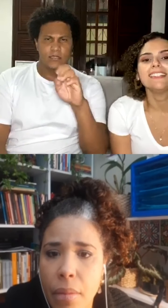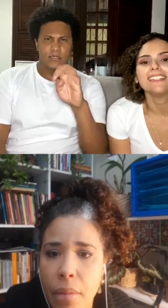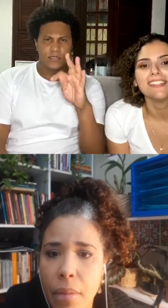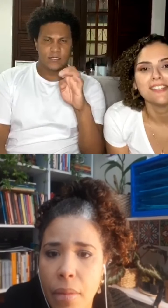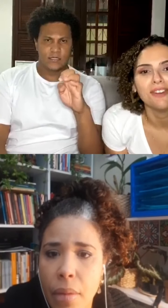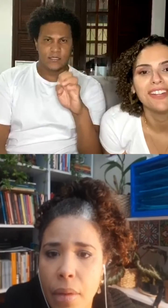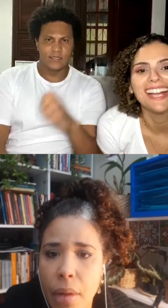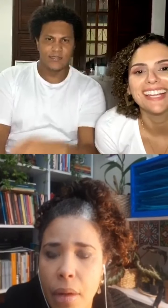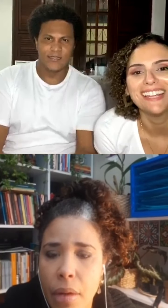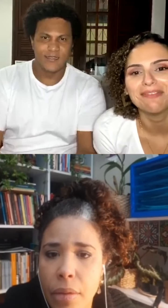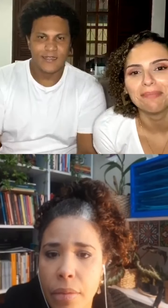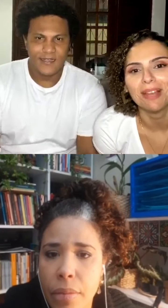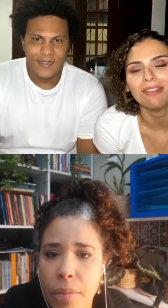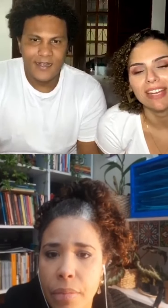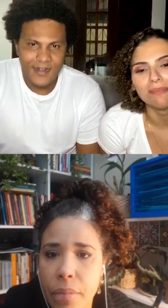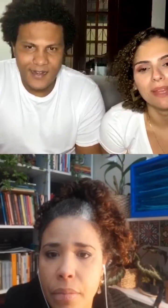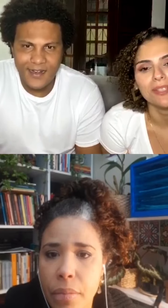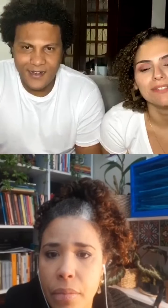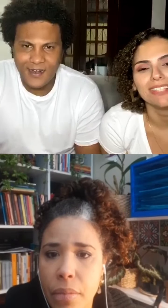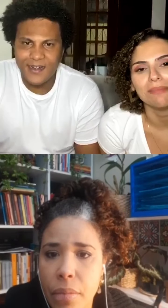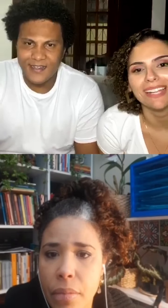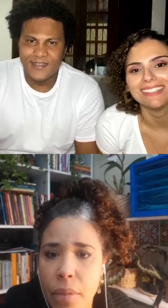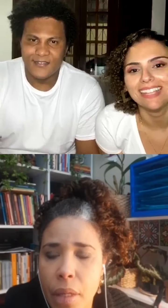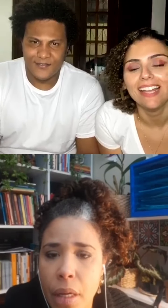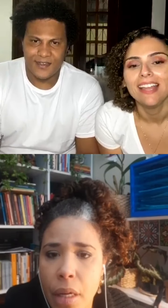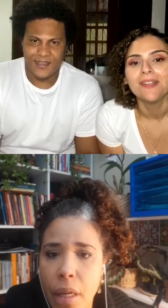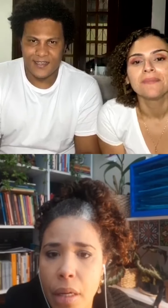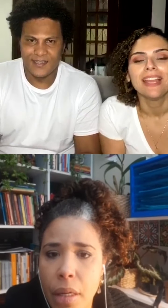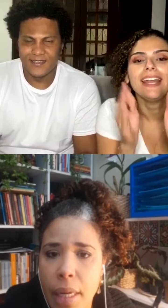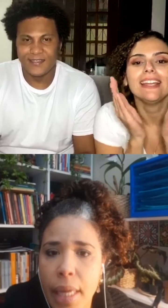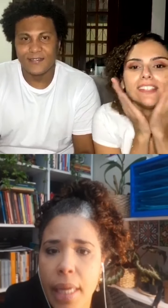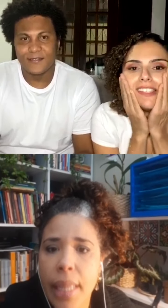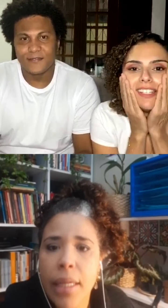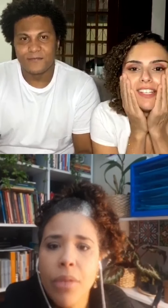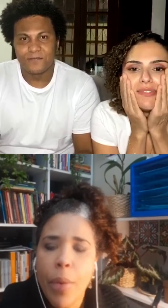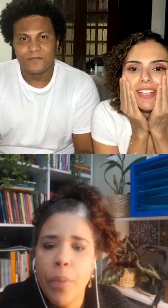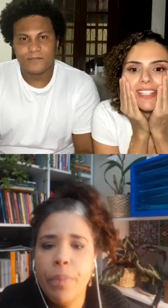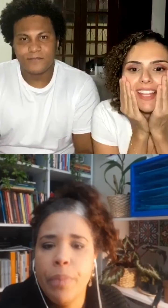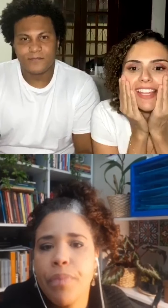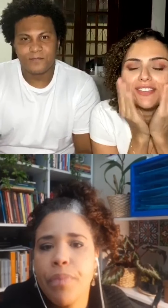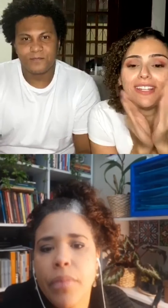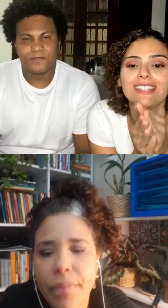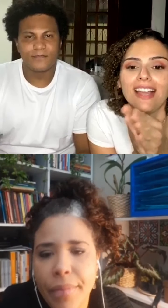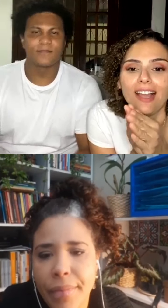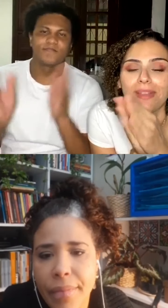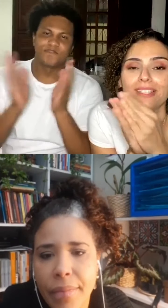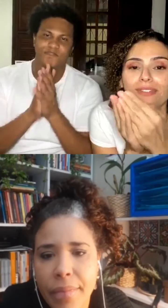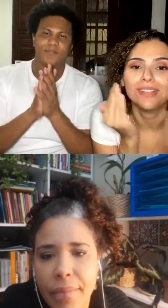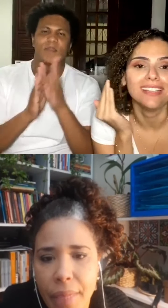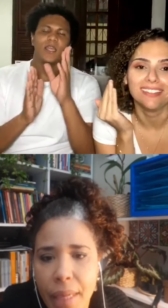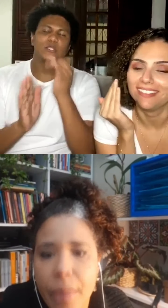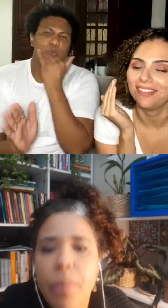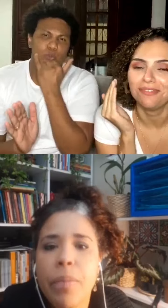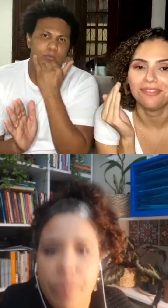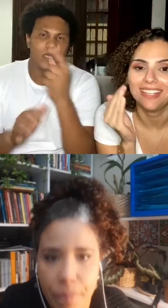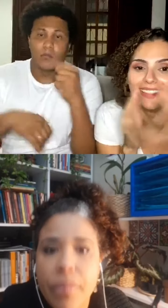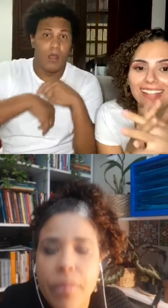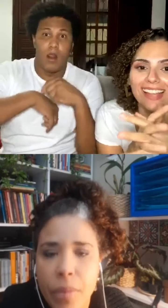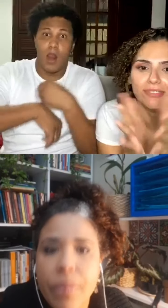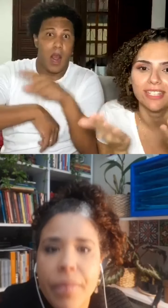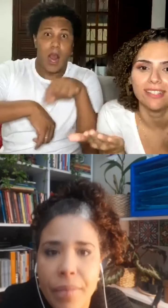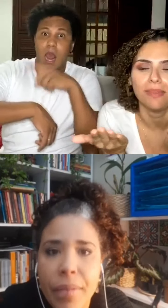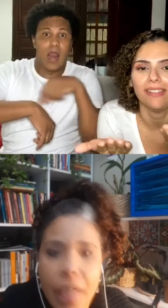Se a gente for ficar aqui percorrendo as perguntas, vai demorar até. Érica, a gente vai encerrar, porque senão vai